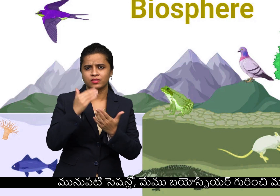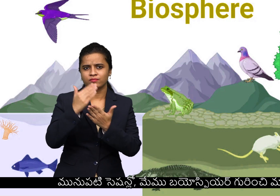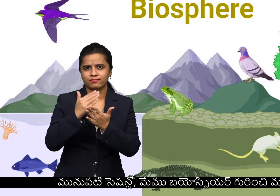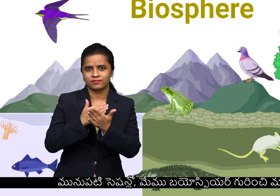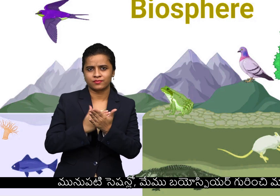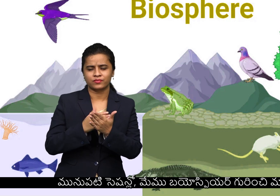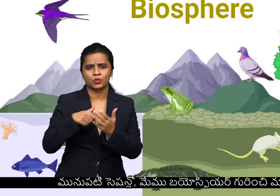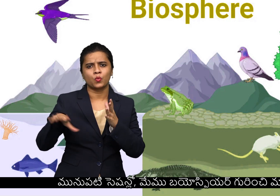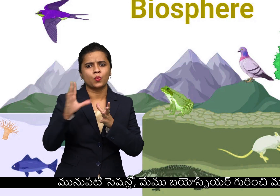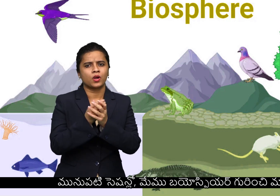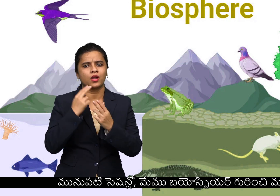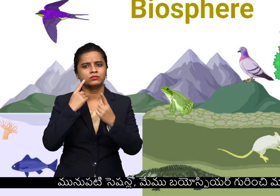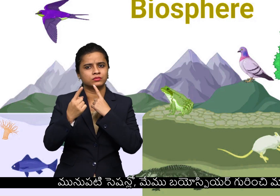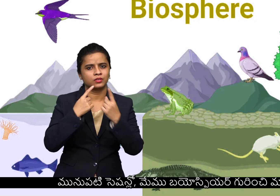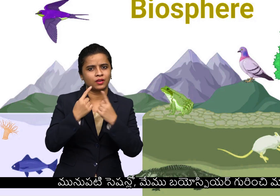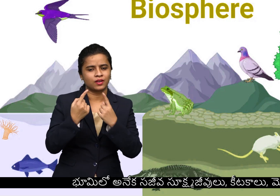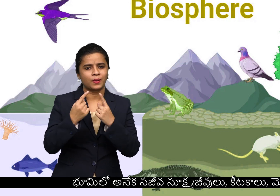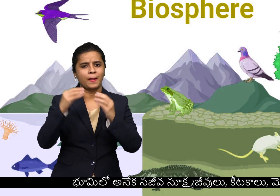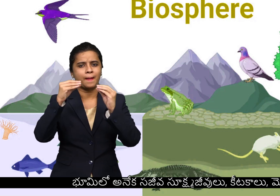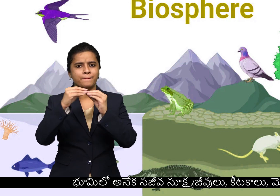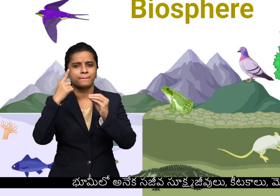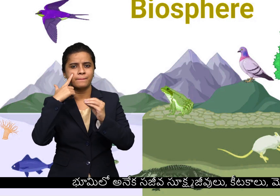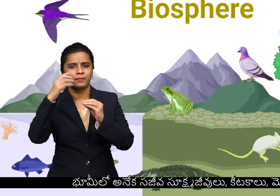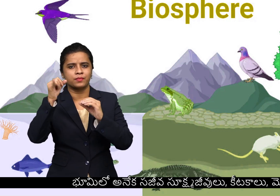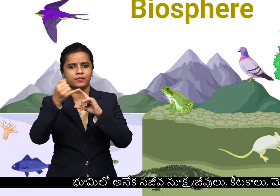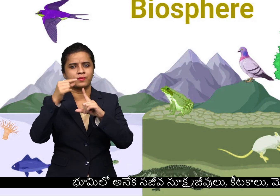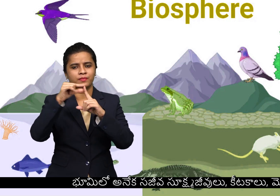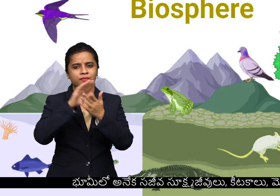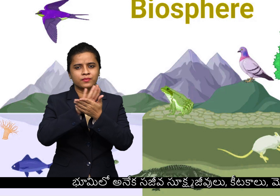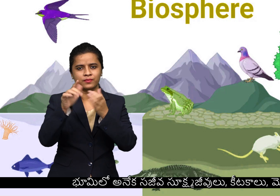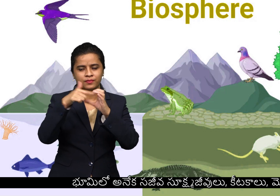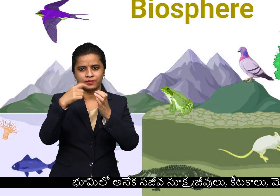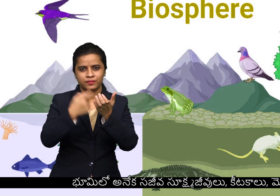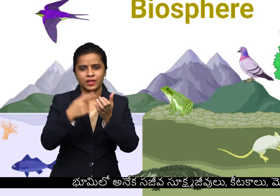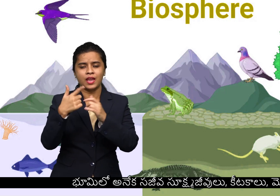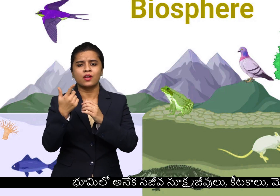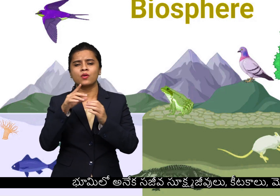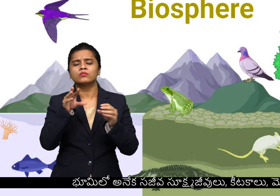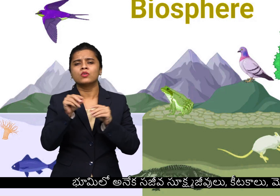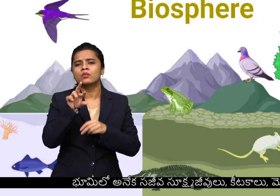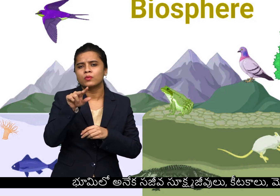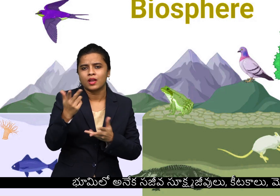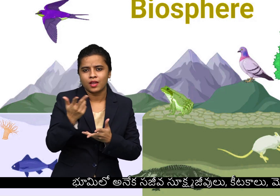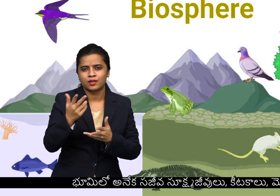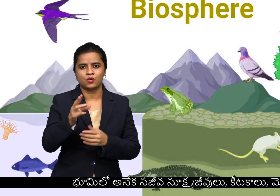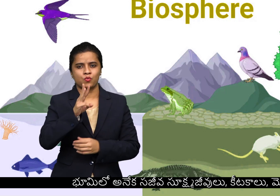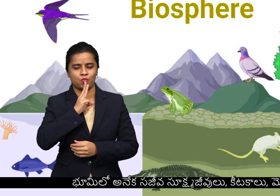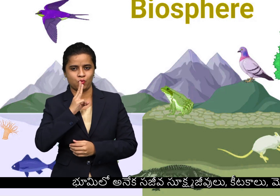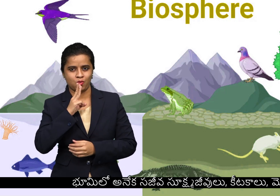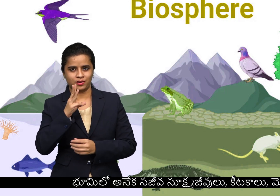మనం బయోస్పియర్ గురించి మాట్లాడాము. భూమిలో అనేక సజీవ సూక్ష్మజీవులు, కీటకాలు,